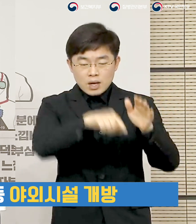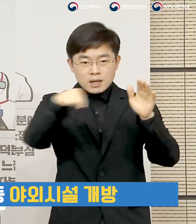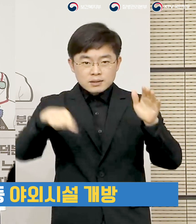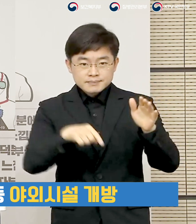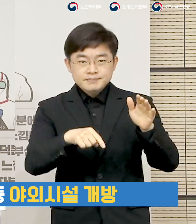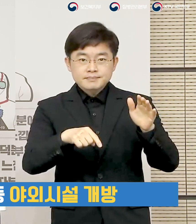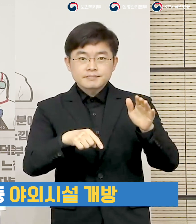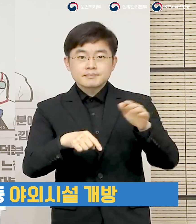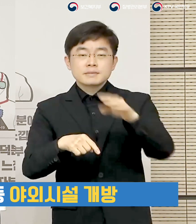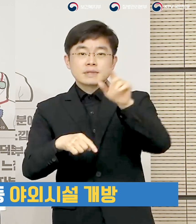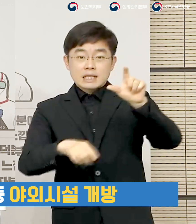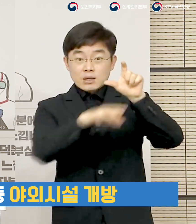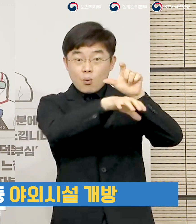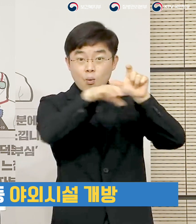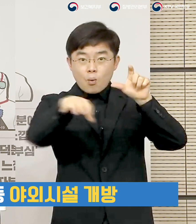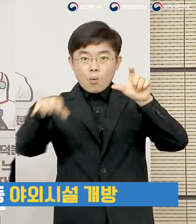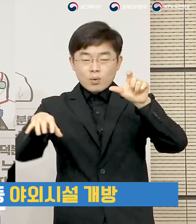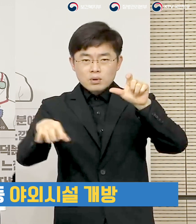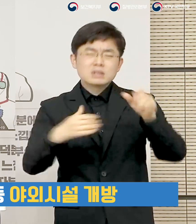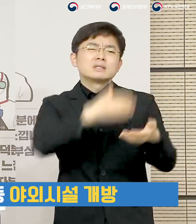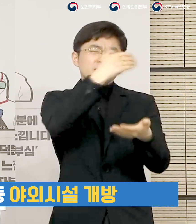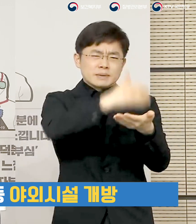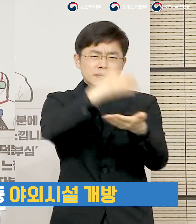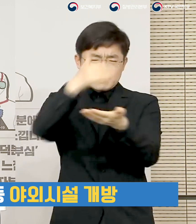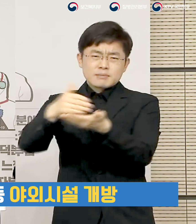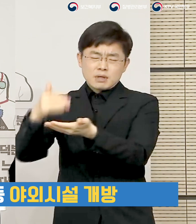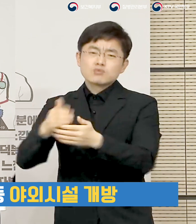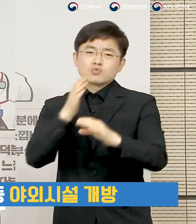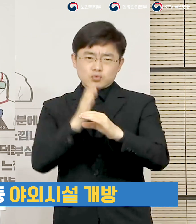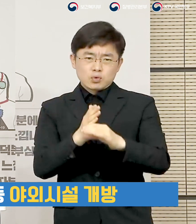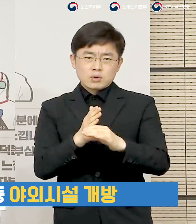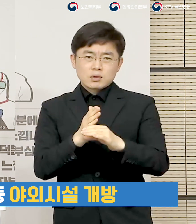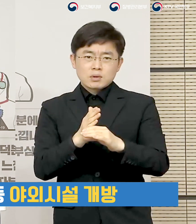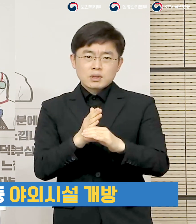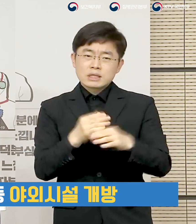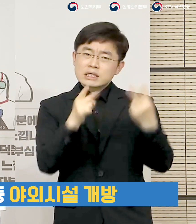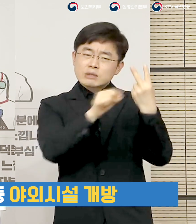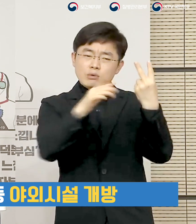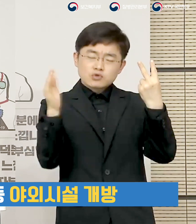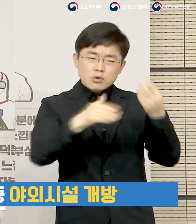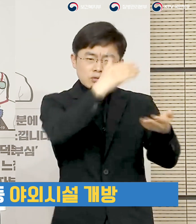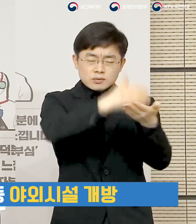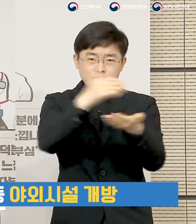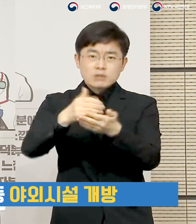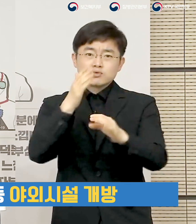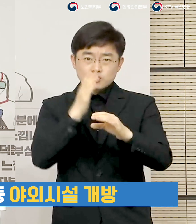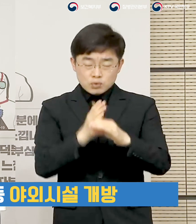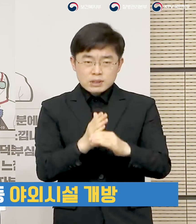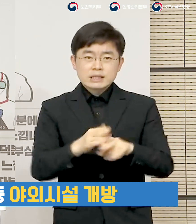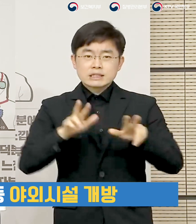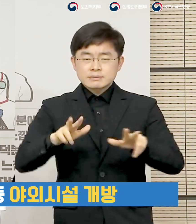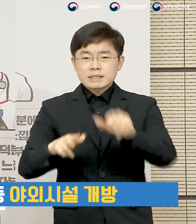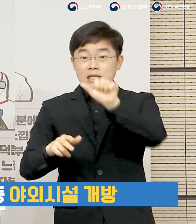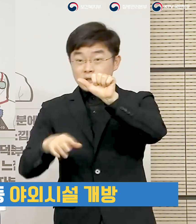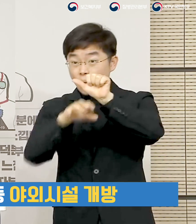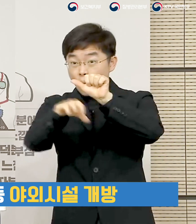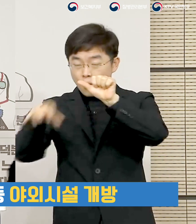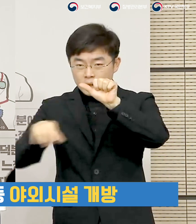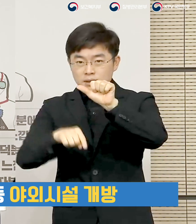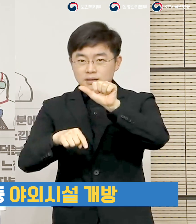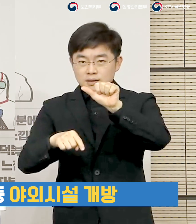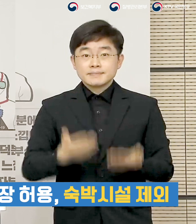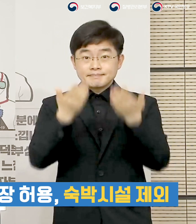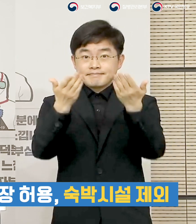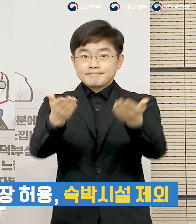실내외 15개 시설 모두 휴업 중이었으며 현재 5개 동물원만 야외시설을 한정적으로 운영